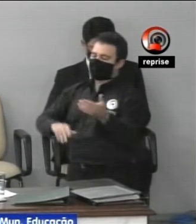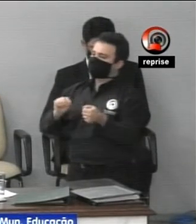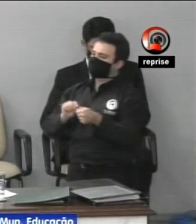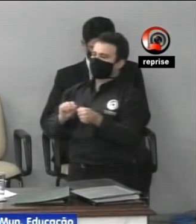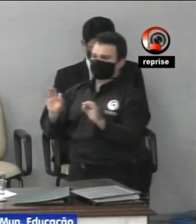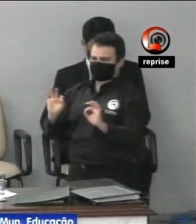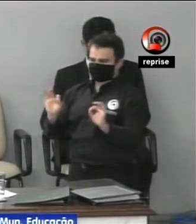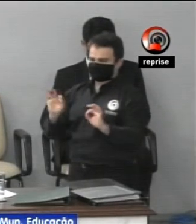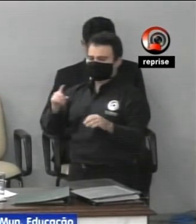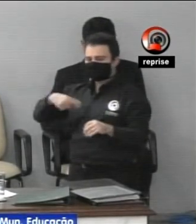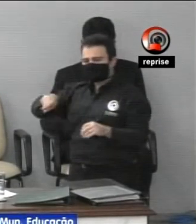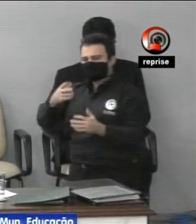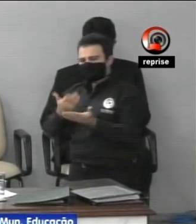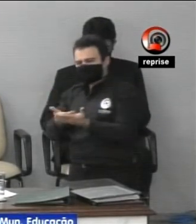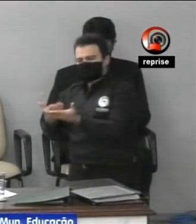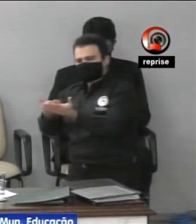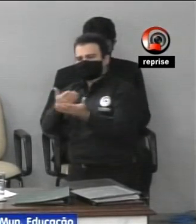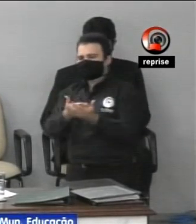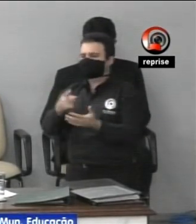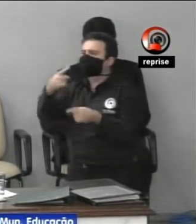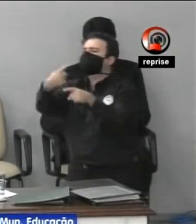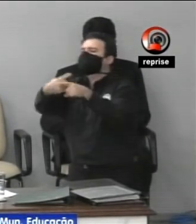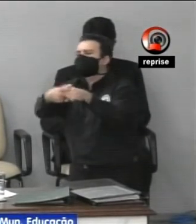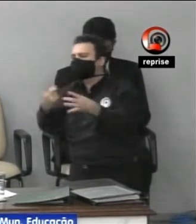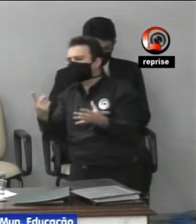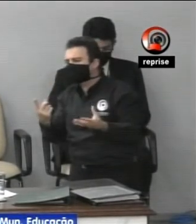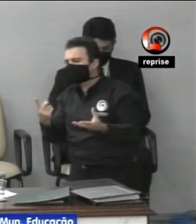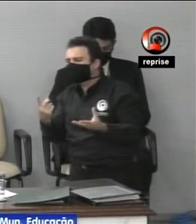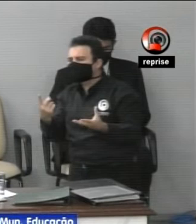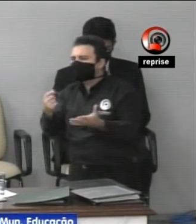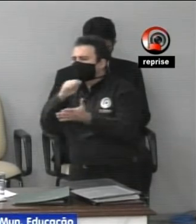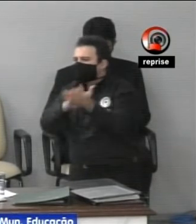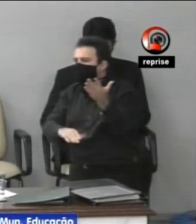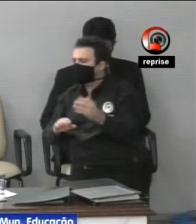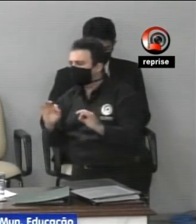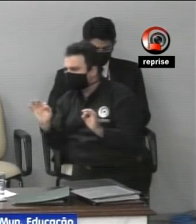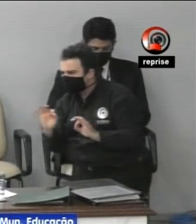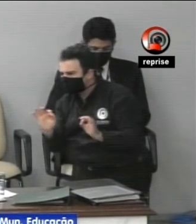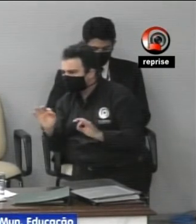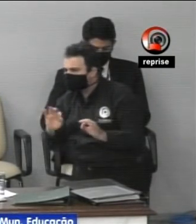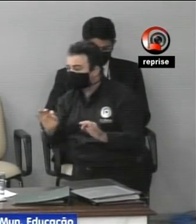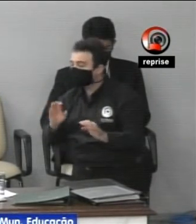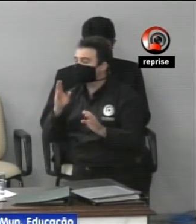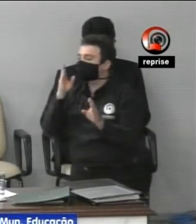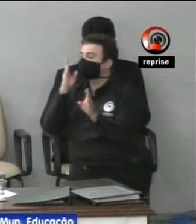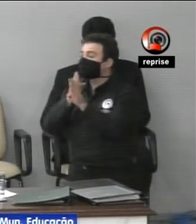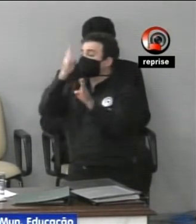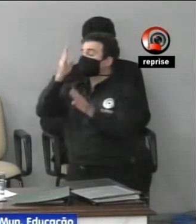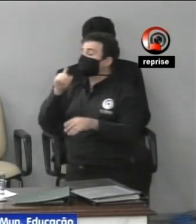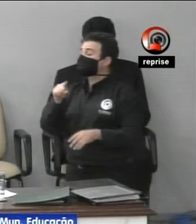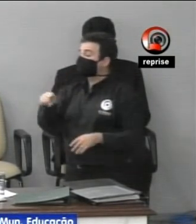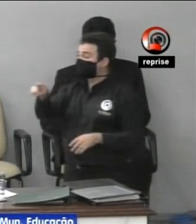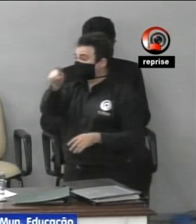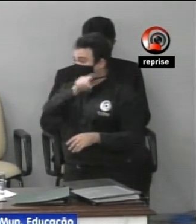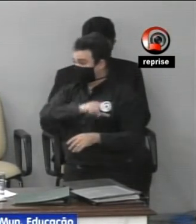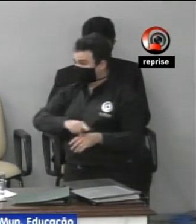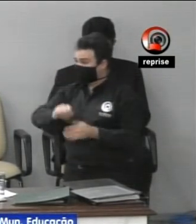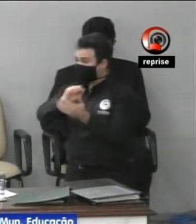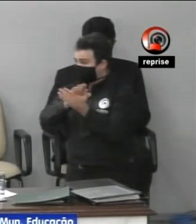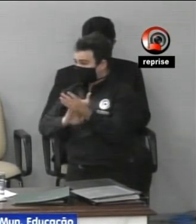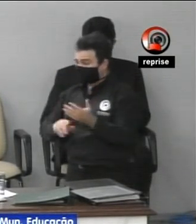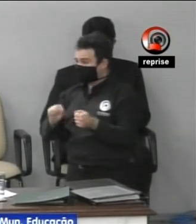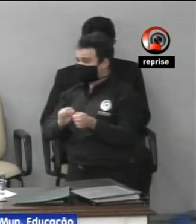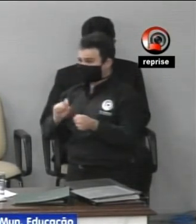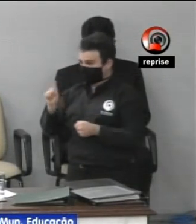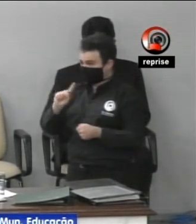escuta qualificada e dentro da própria pesquisa nós identificamos que o maior problema da devolutiva das atividades não era a falta